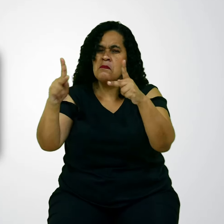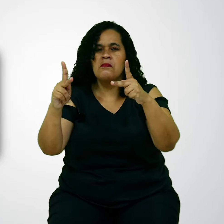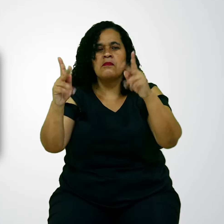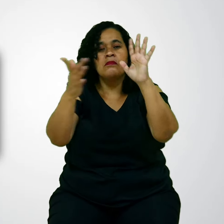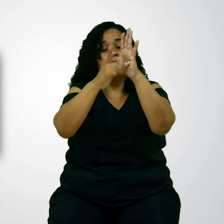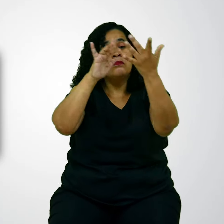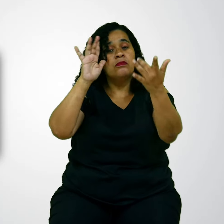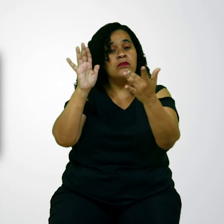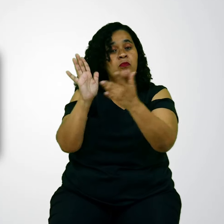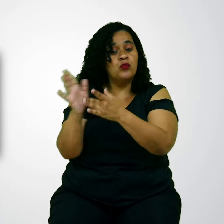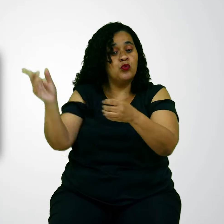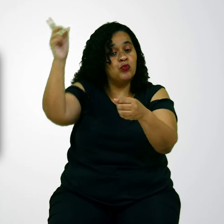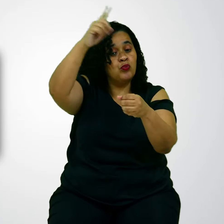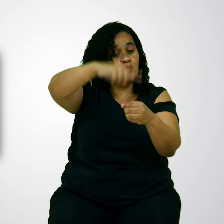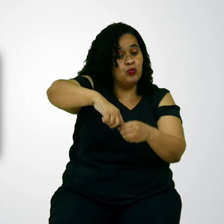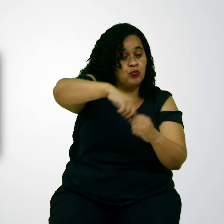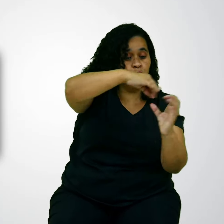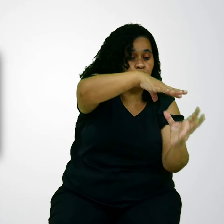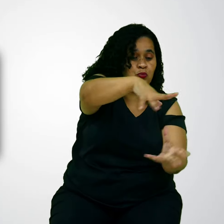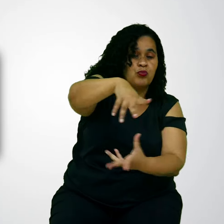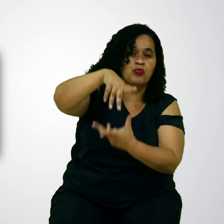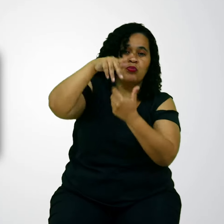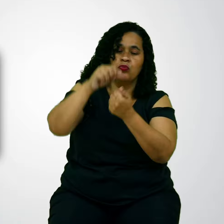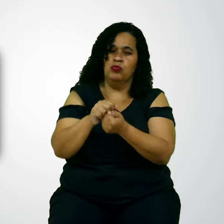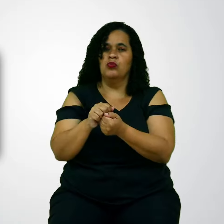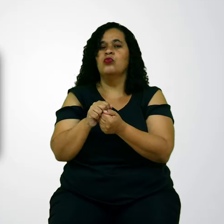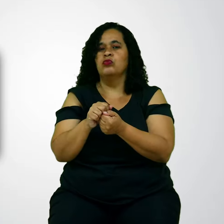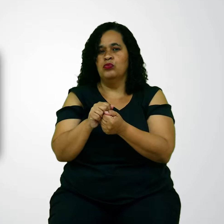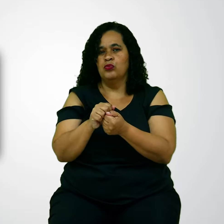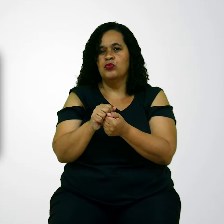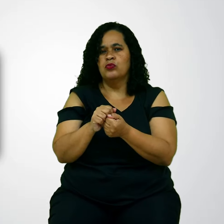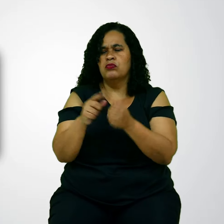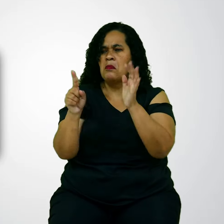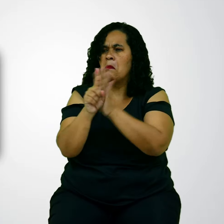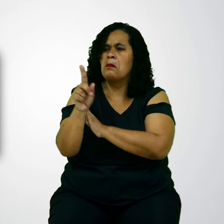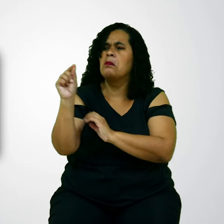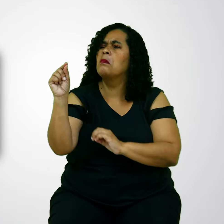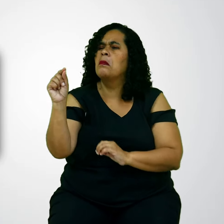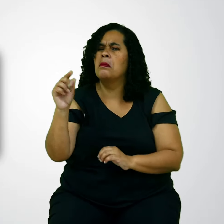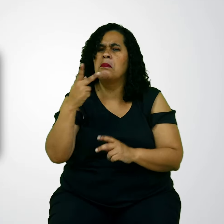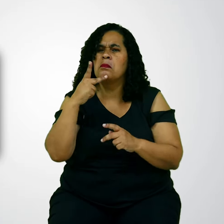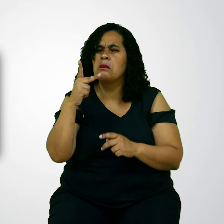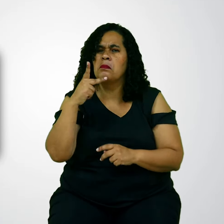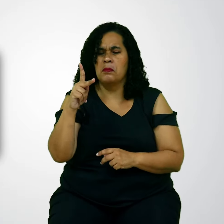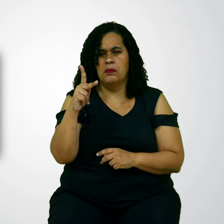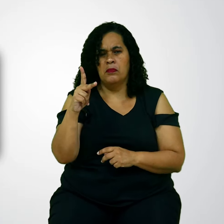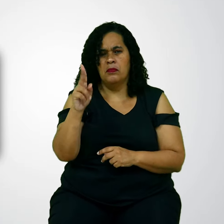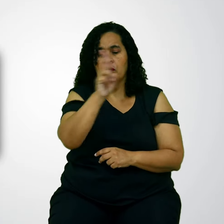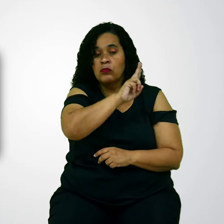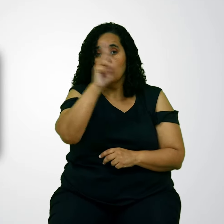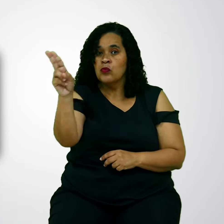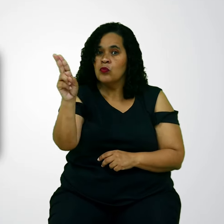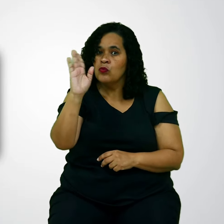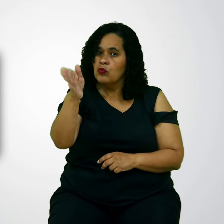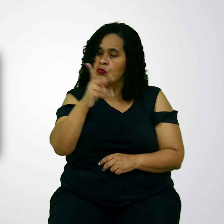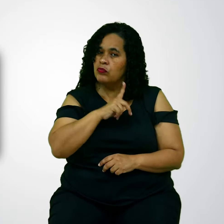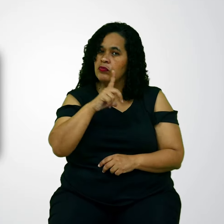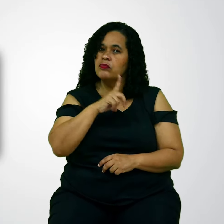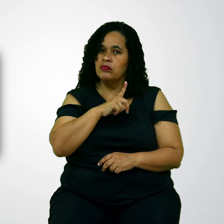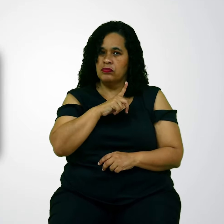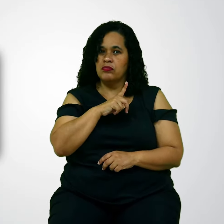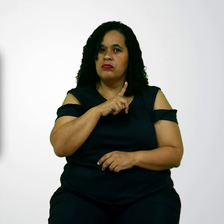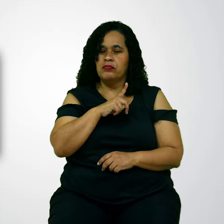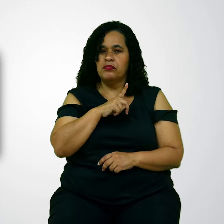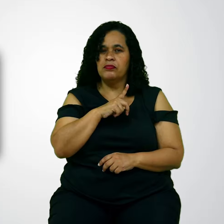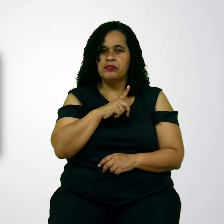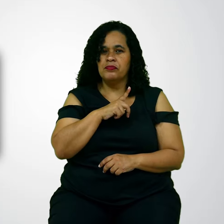retornará? Quantas igrejas pregam o retorno glorioso de Jesus? No próprio nome nós já temos esta